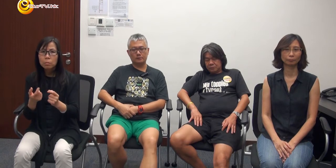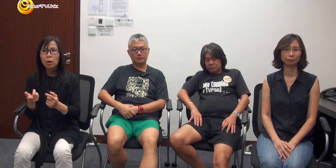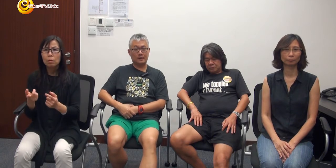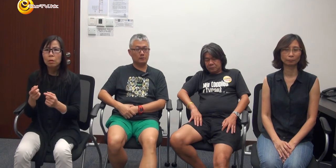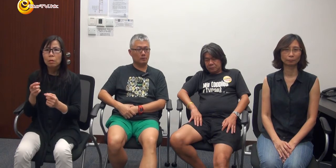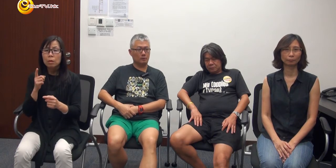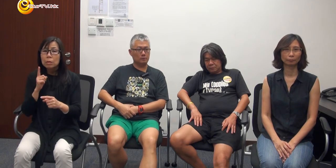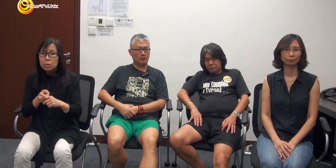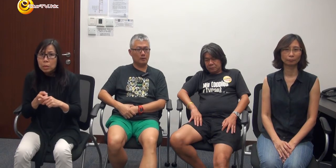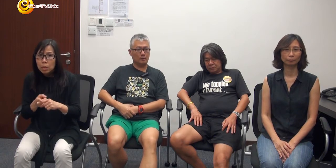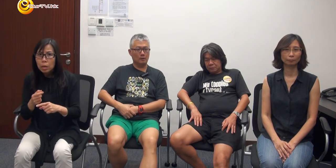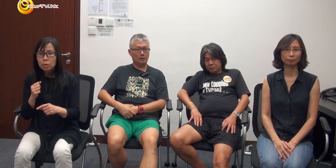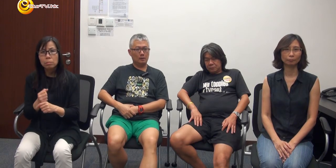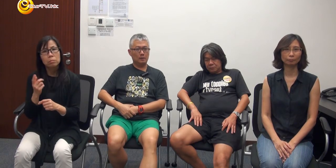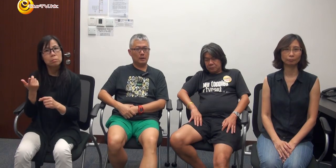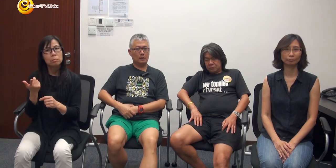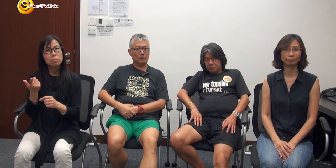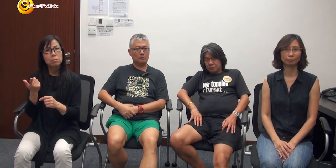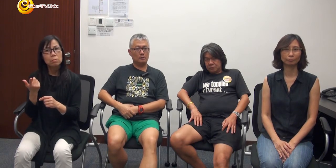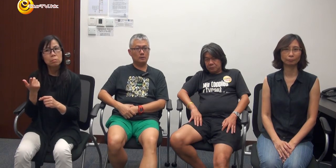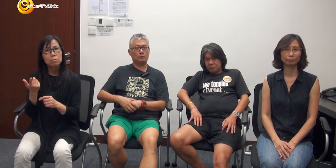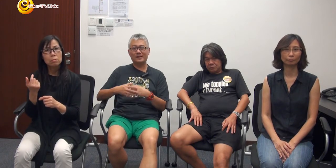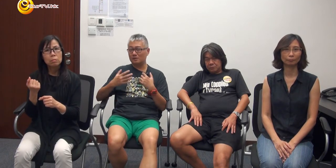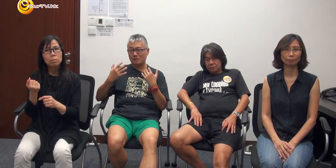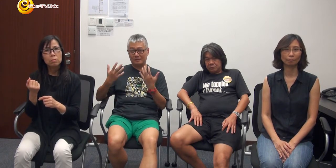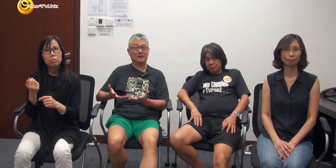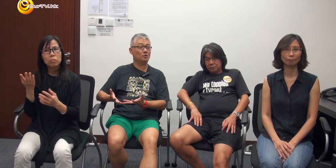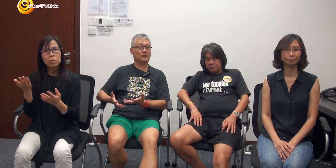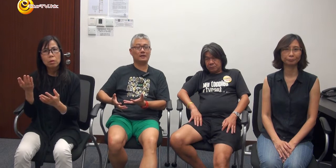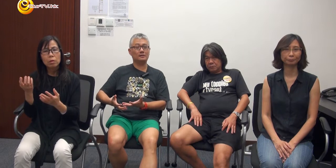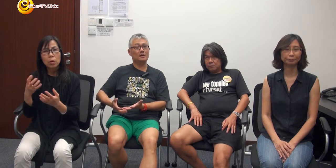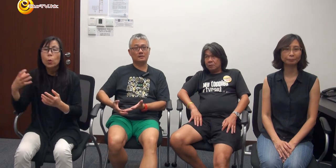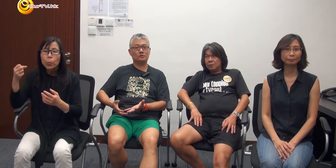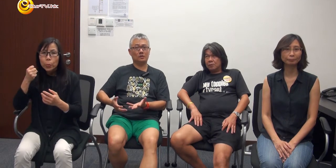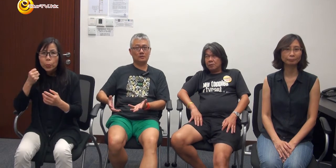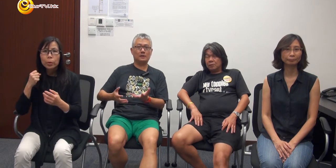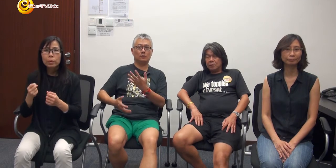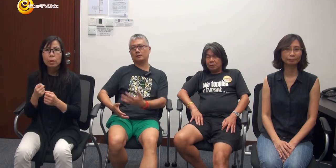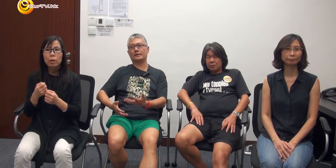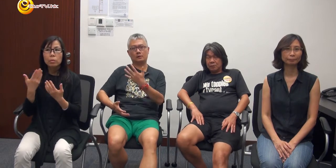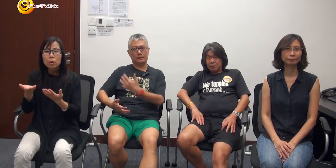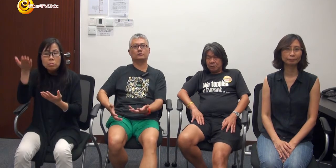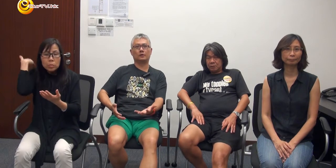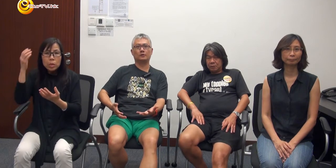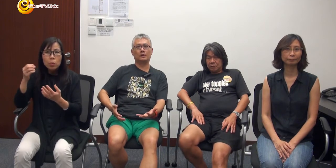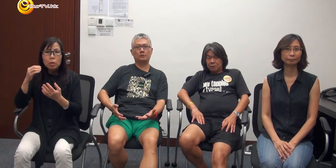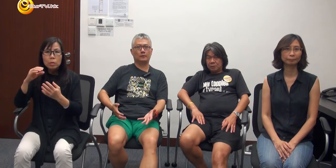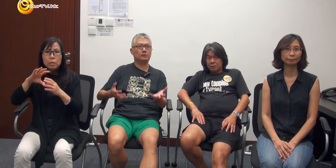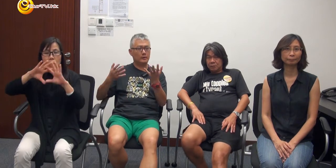實質嘅一個即係話叫做行使權力啊。 就係將以往成個程序揾到好